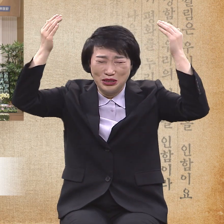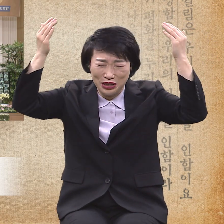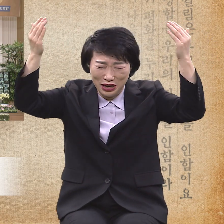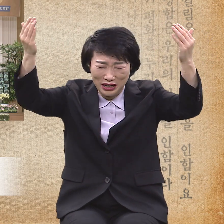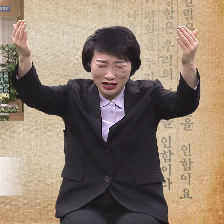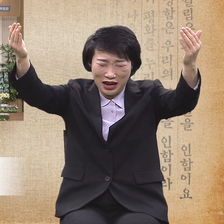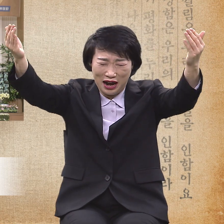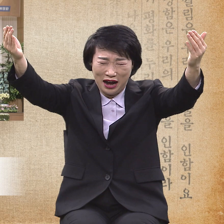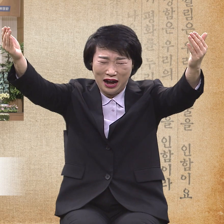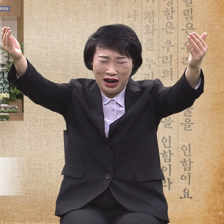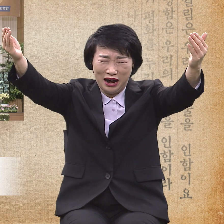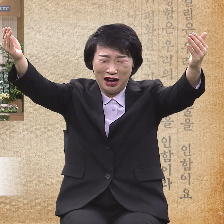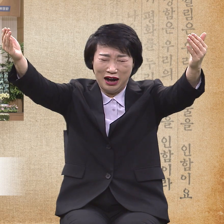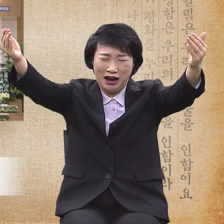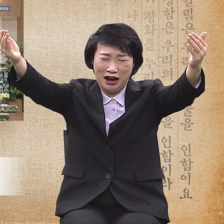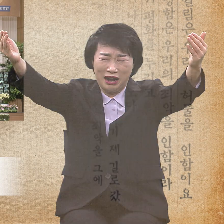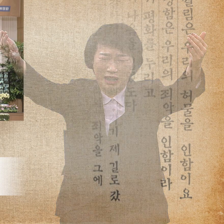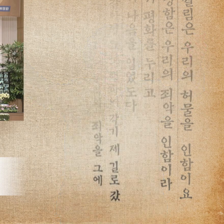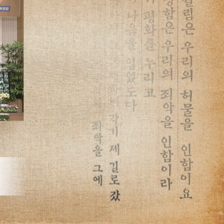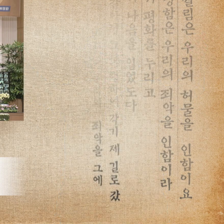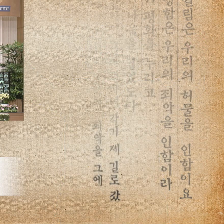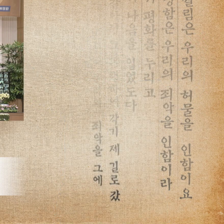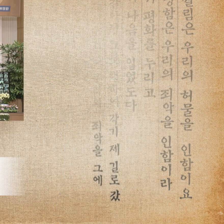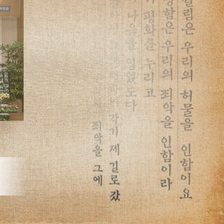주여, 주여.